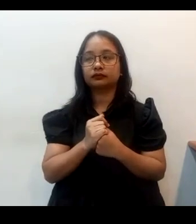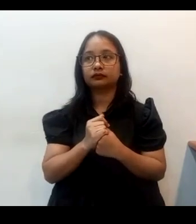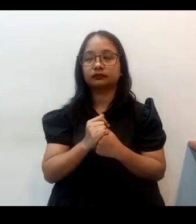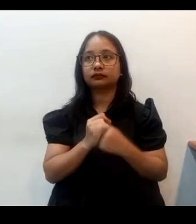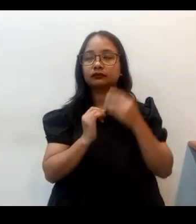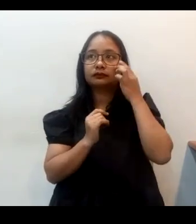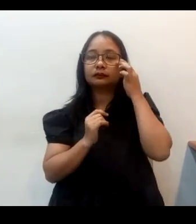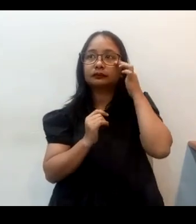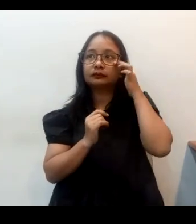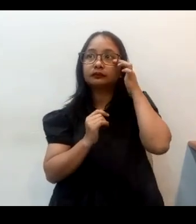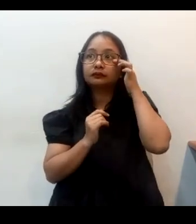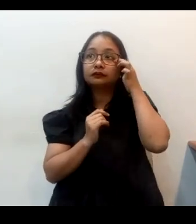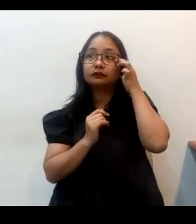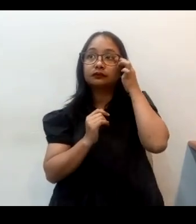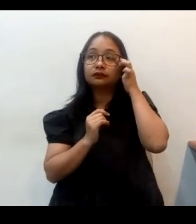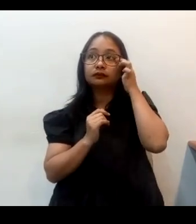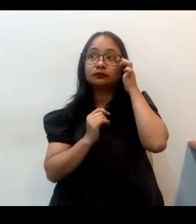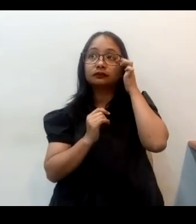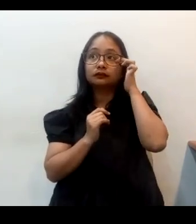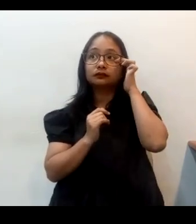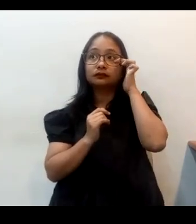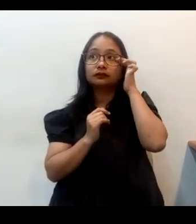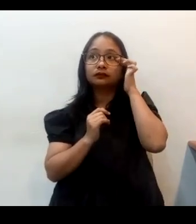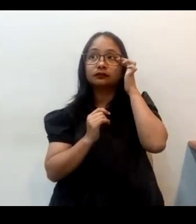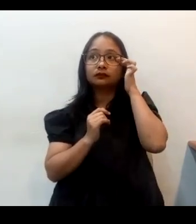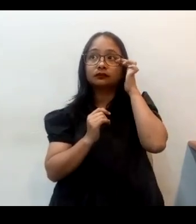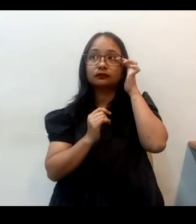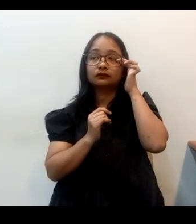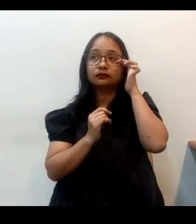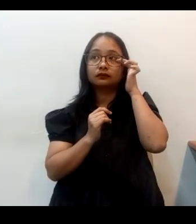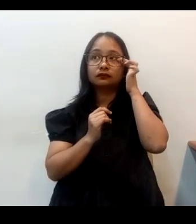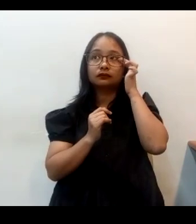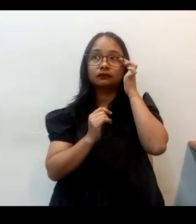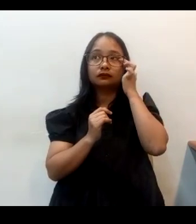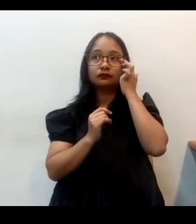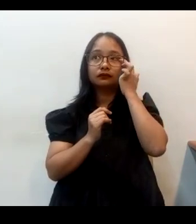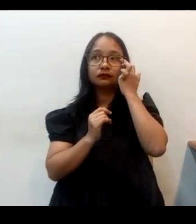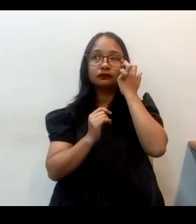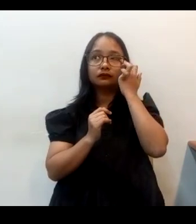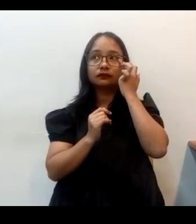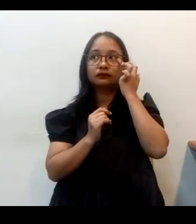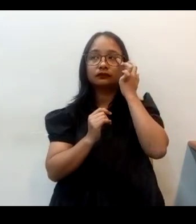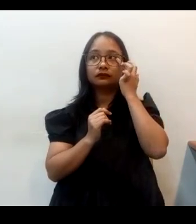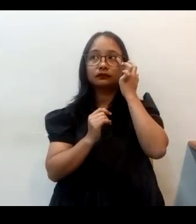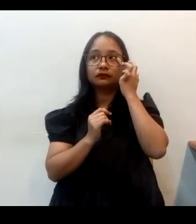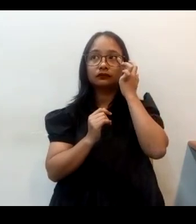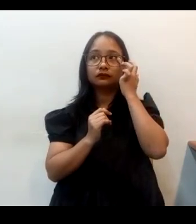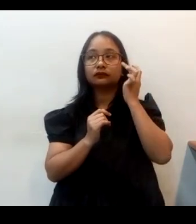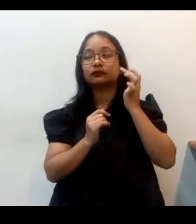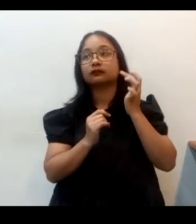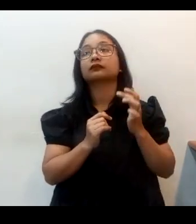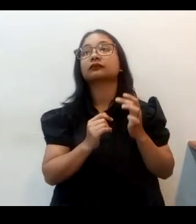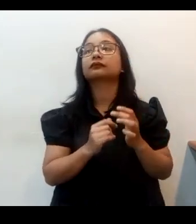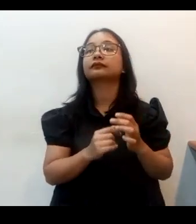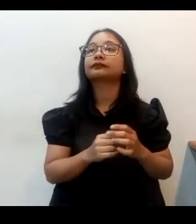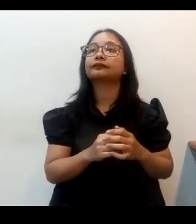po labis na pangahawakan yung pangako po ng Diyos na yon at hindi po natin bibitawan. In the Bible of the Spurgeon,